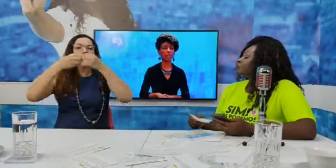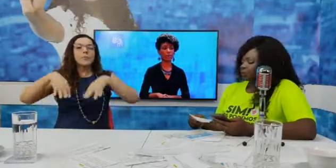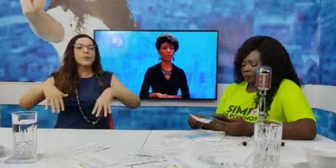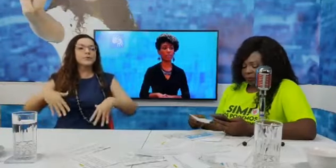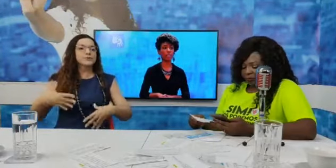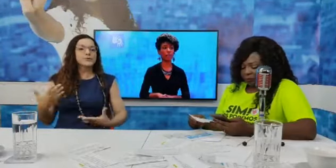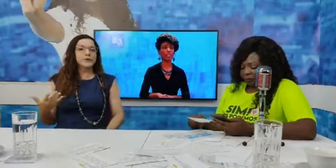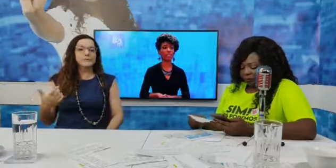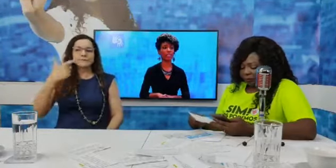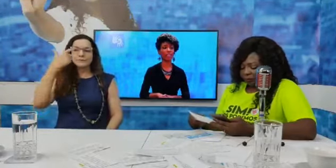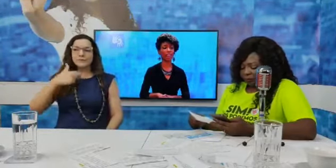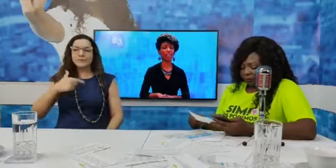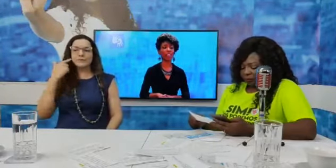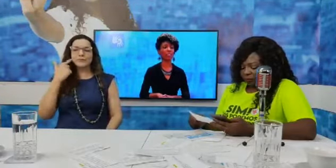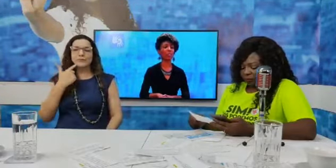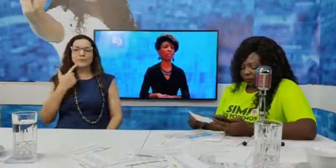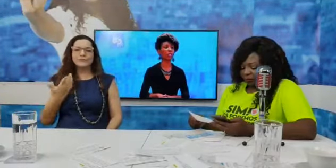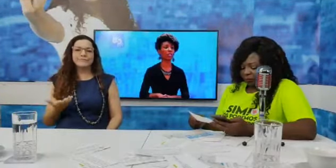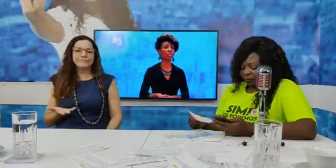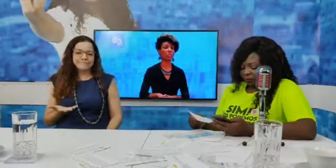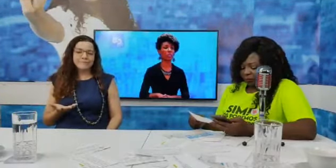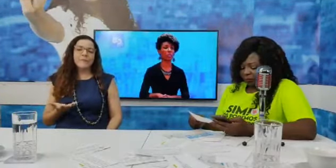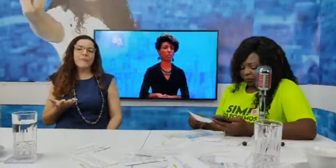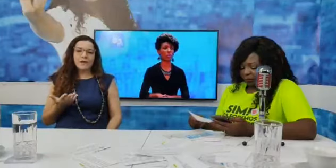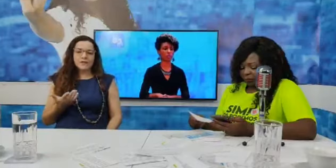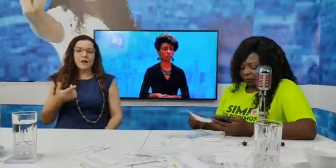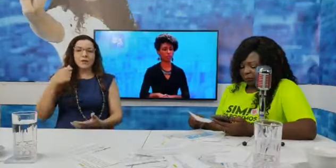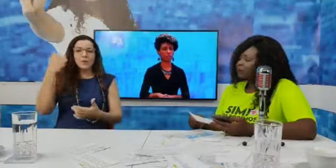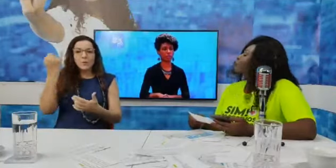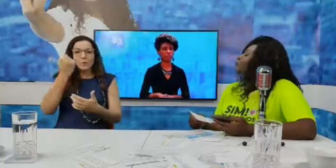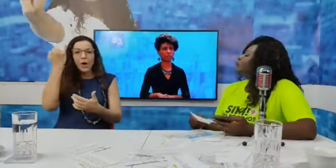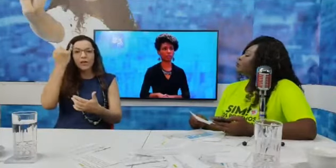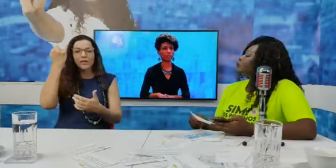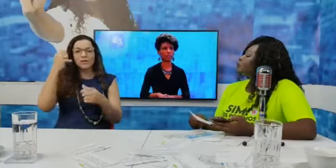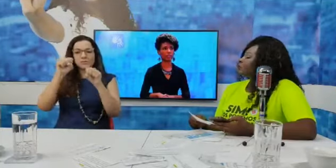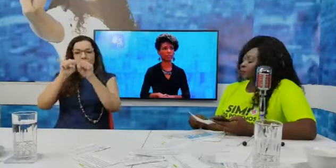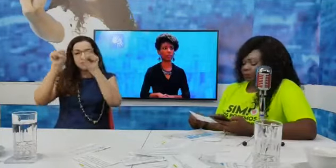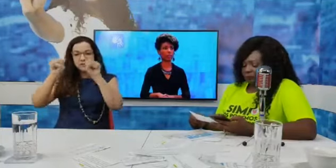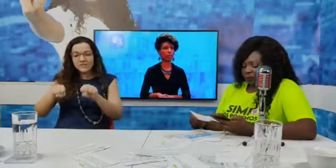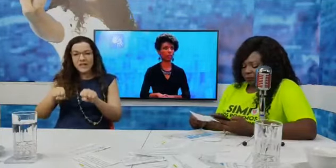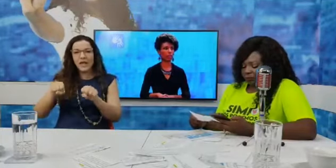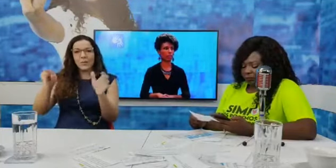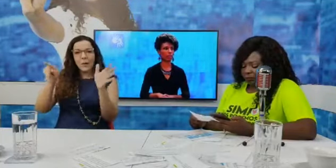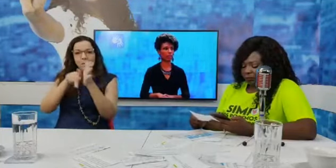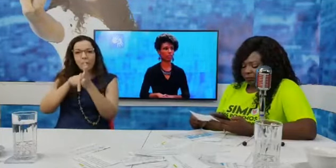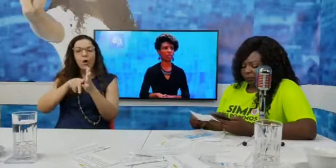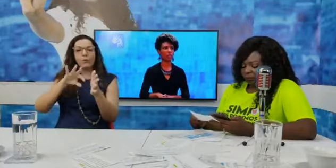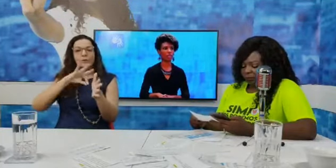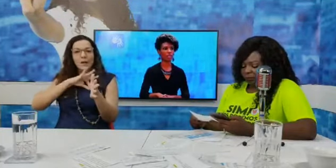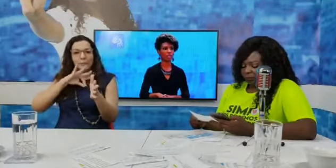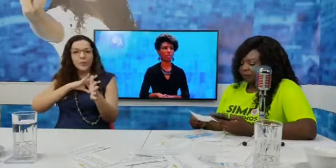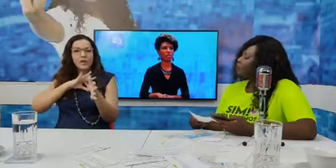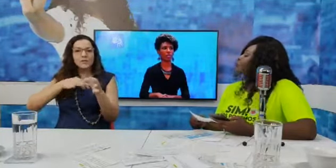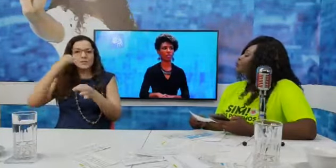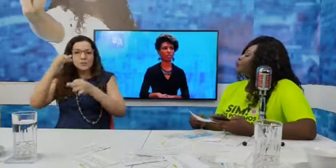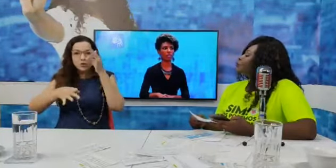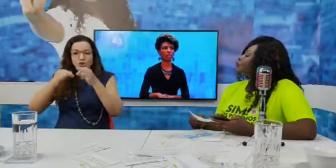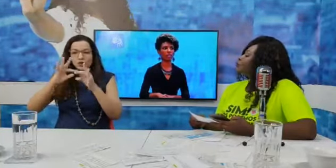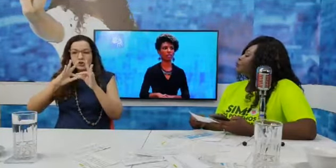intérprete. Como é que vai proceder? Assim, um prejuízo neste momento. Então, é muito importante, realmente,